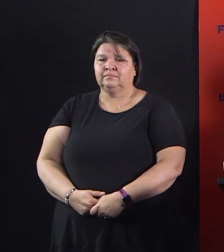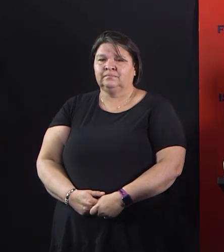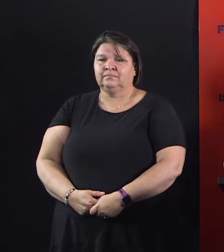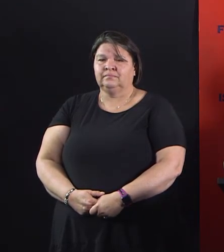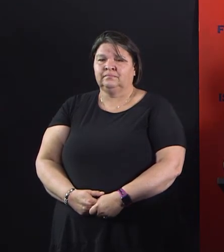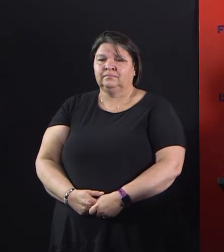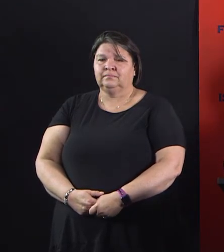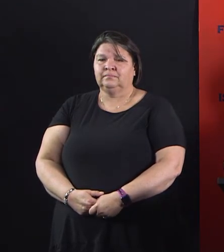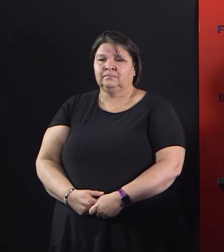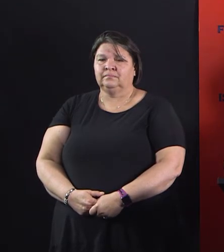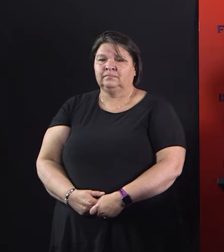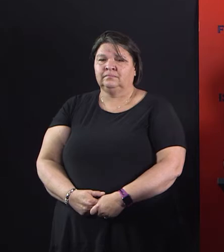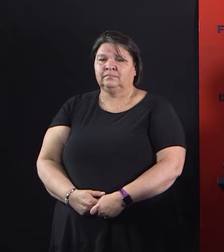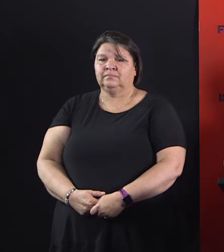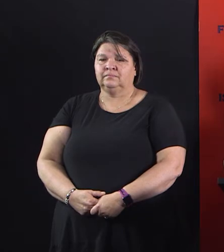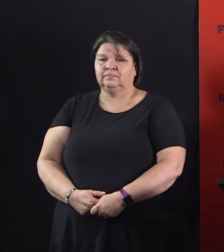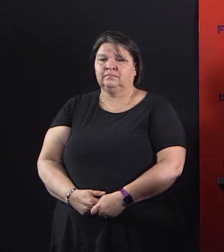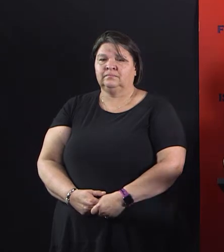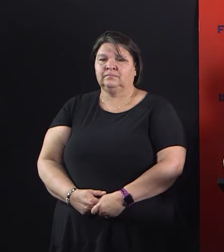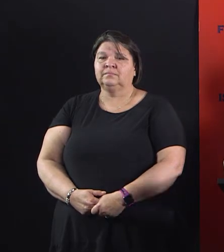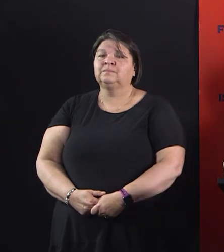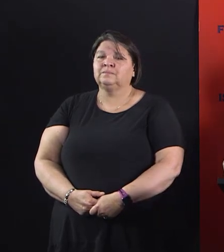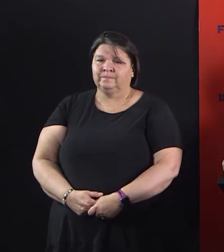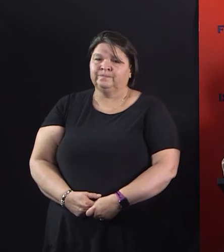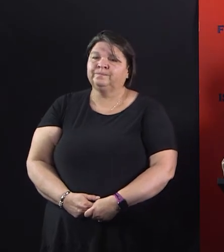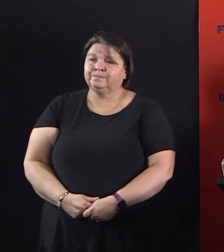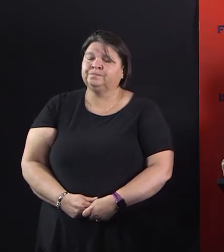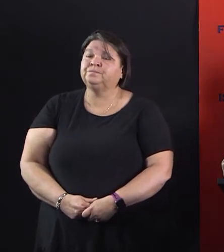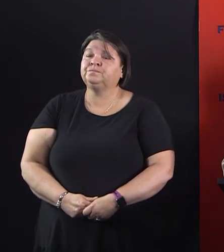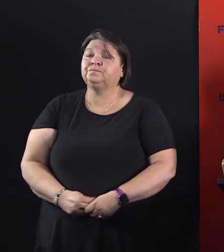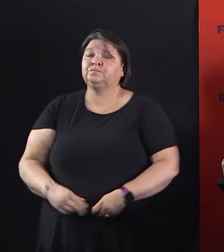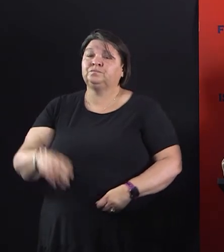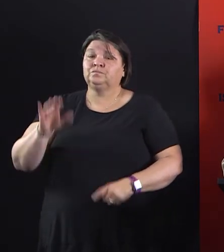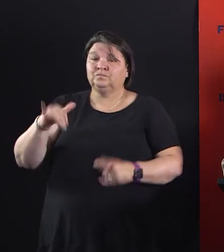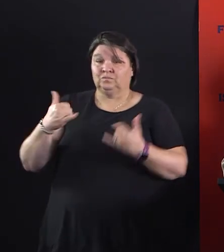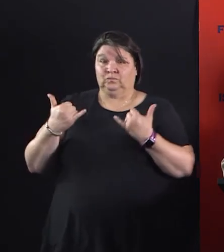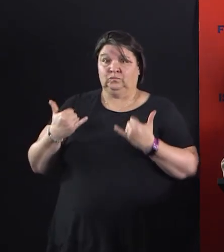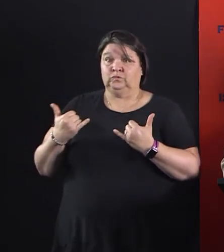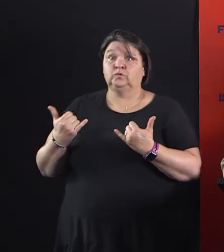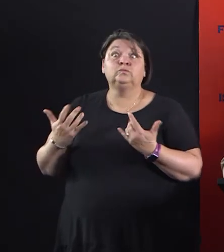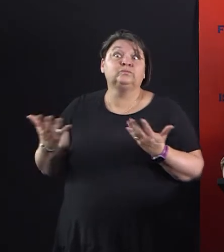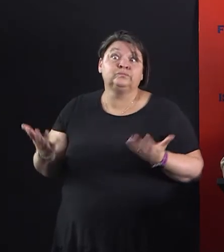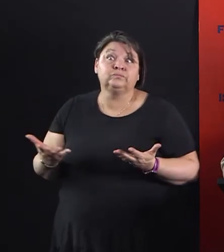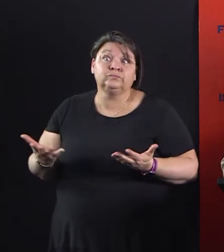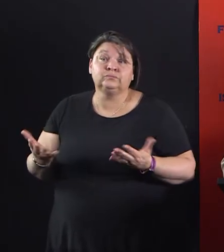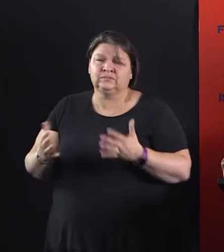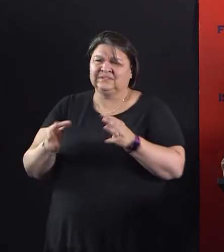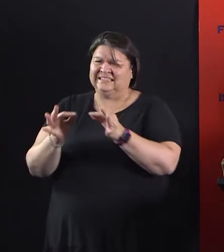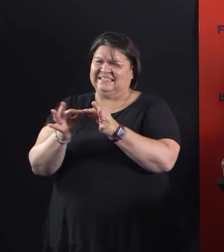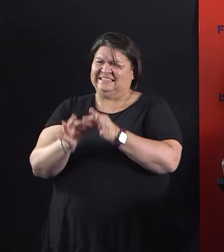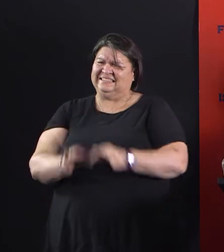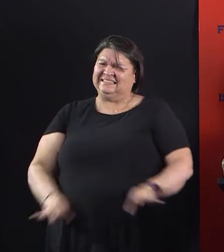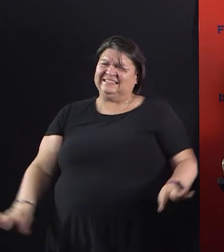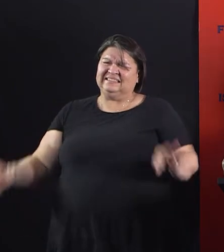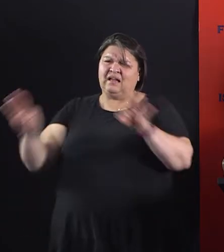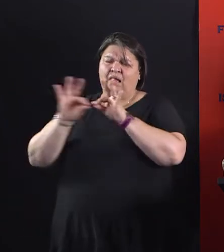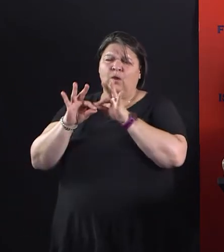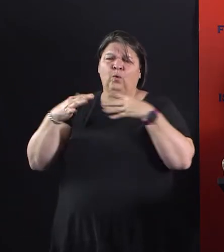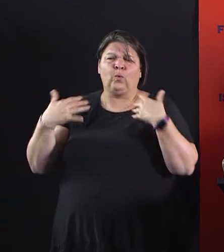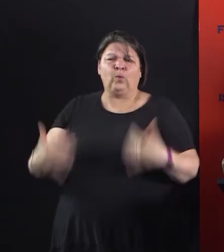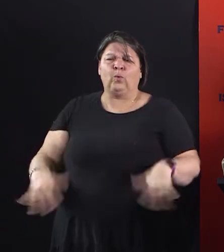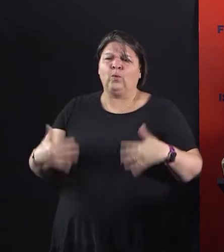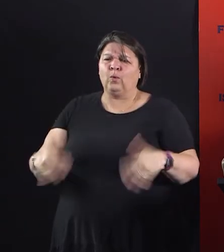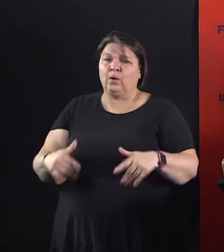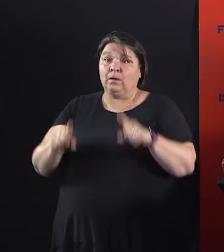proveedores médicos inicialmente. Yeah, and at this time, first and foremost, it's critical that the testing that's available go to